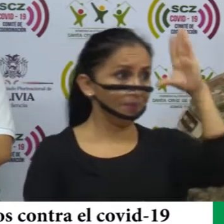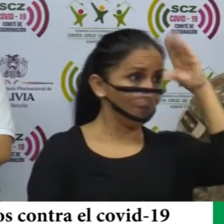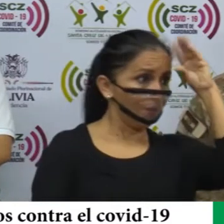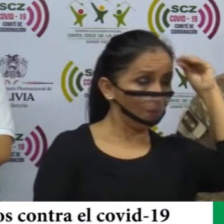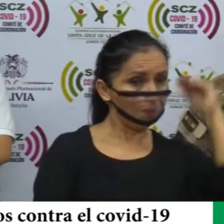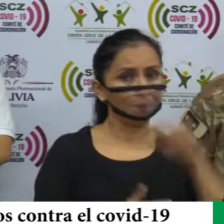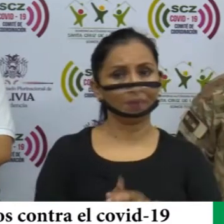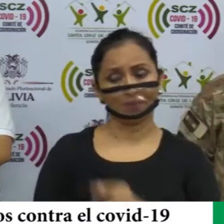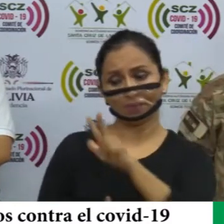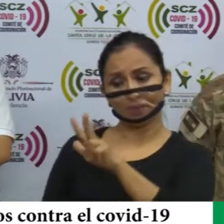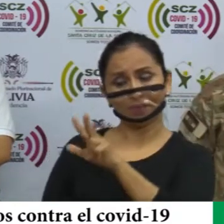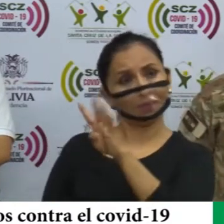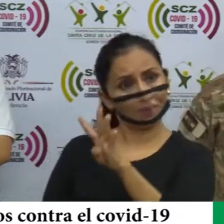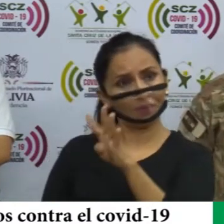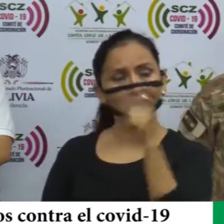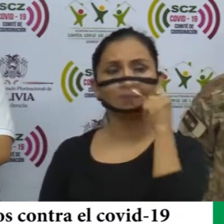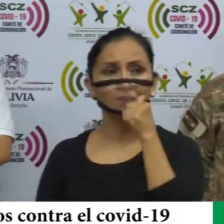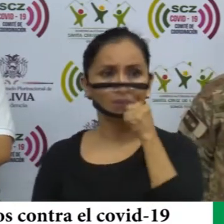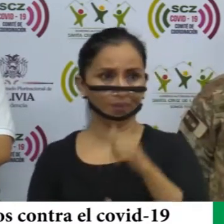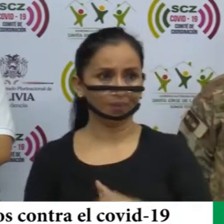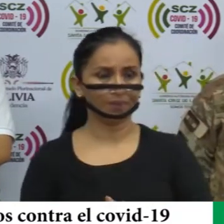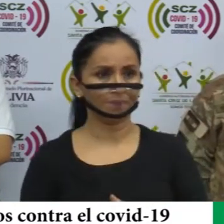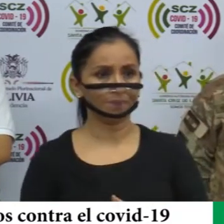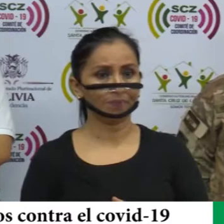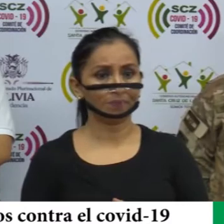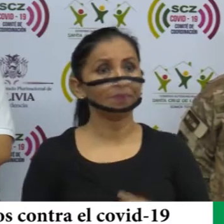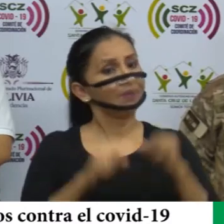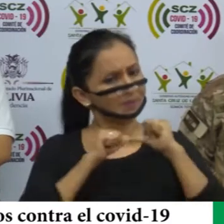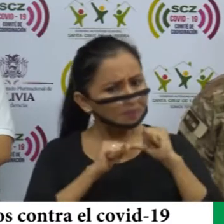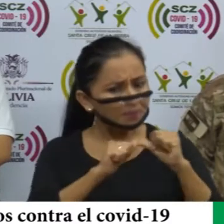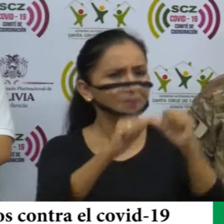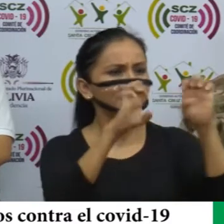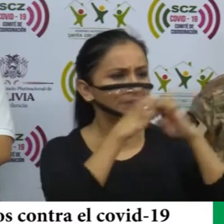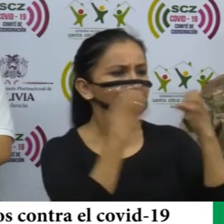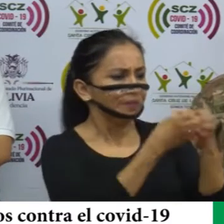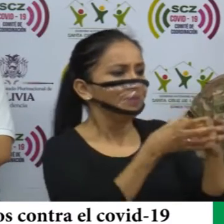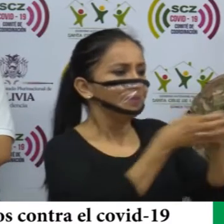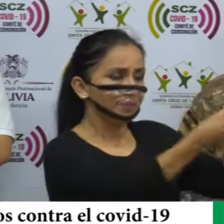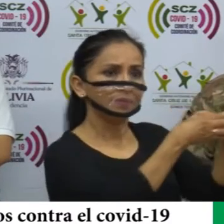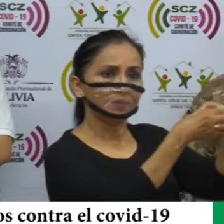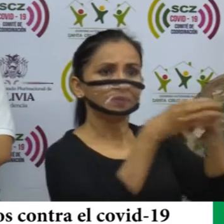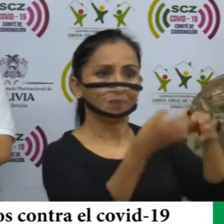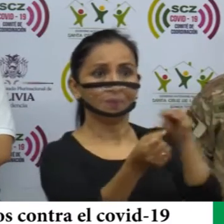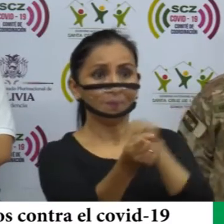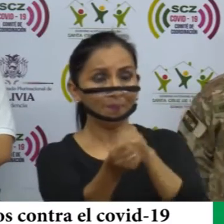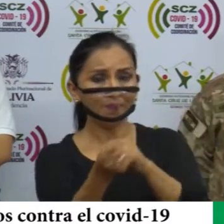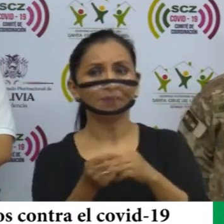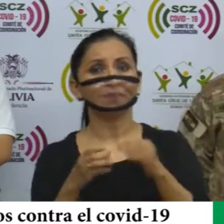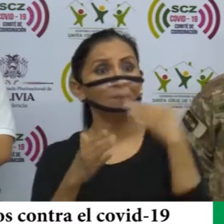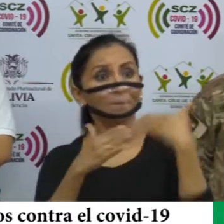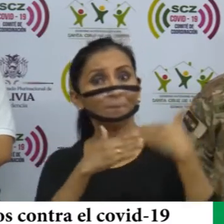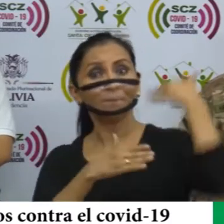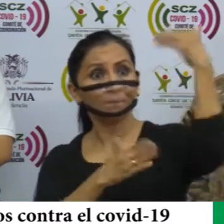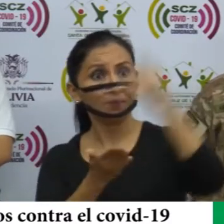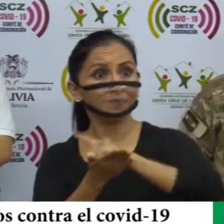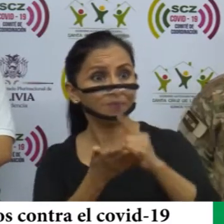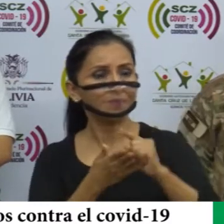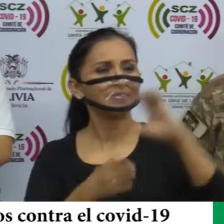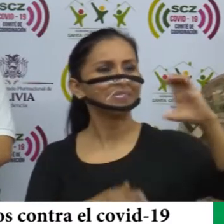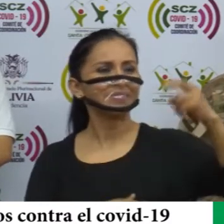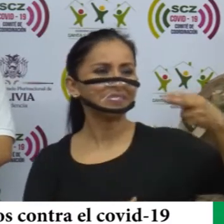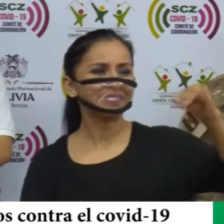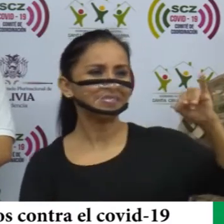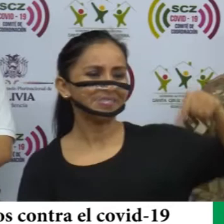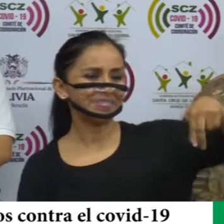varones y 34 mujeres. Seguimos con estas brigadas en los municipios. La próxima semana estaremos atendiendo la